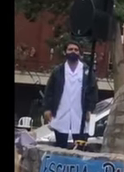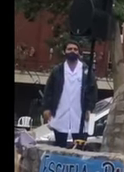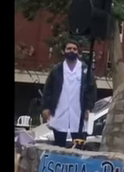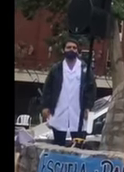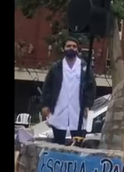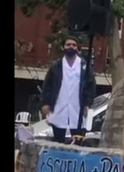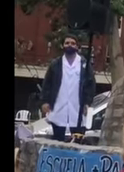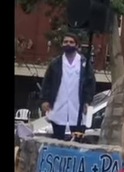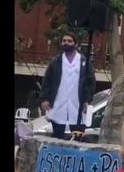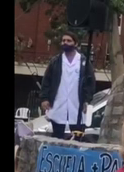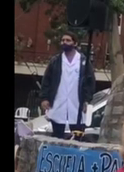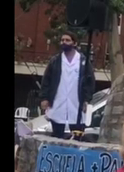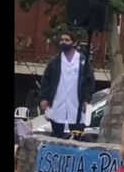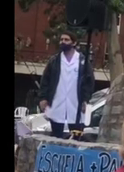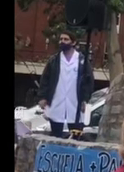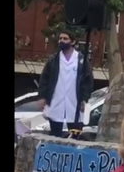Javier Andrade,